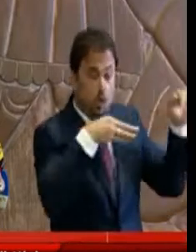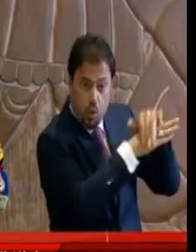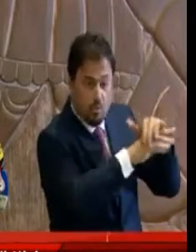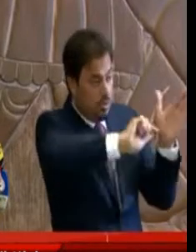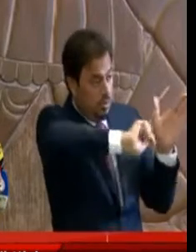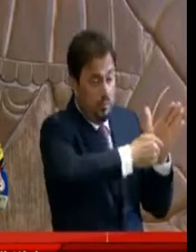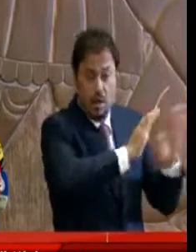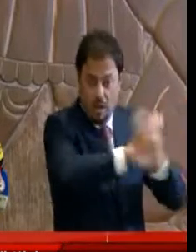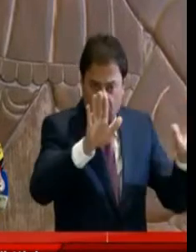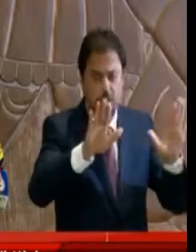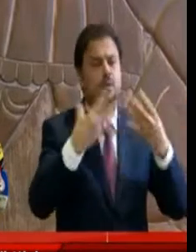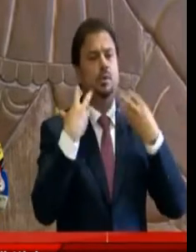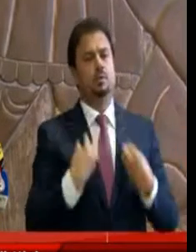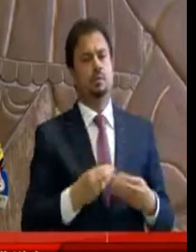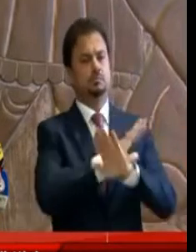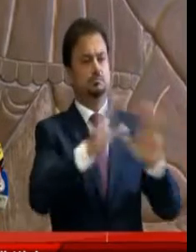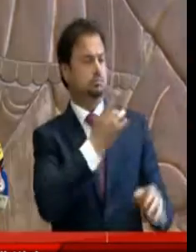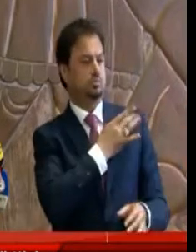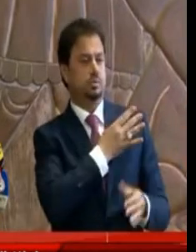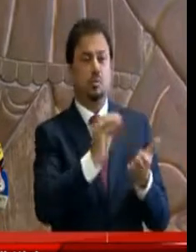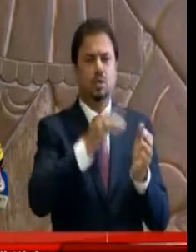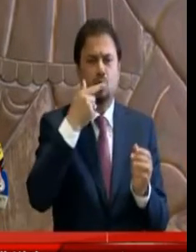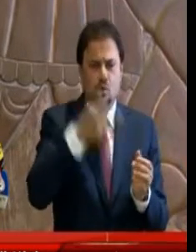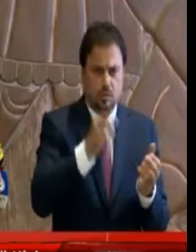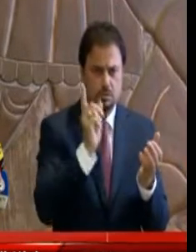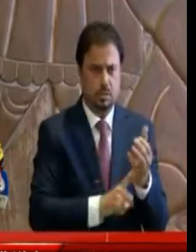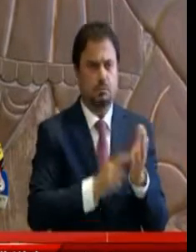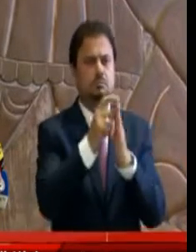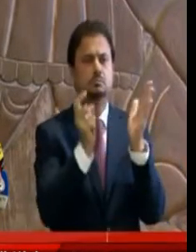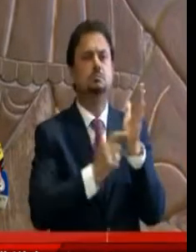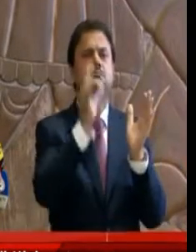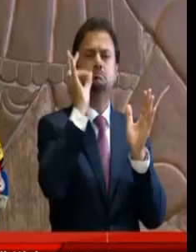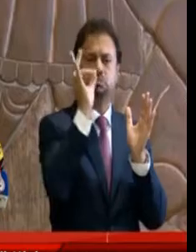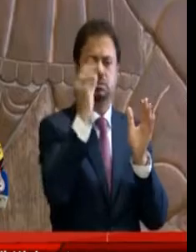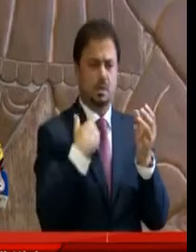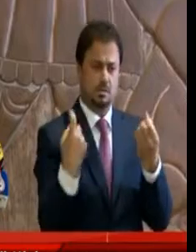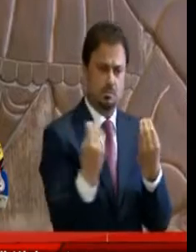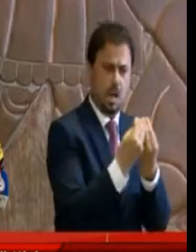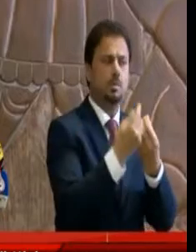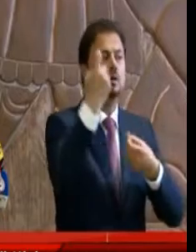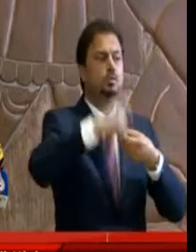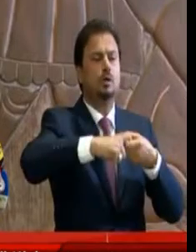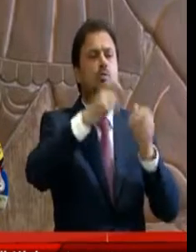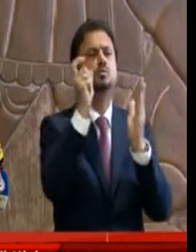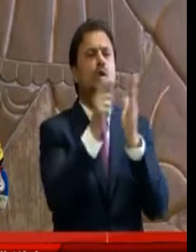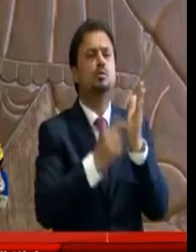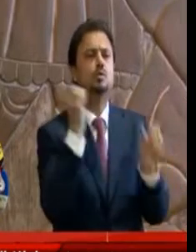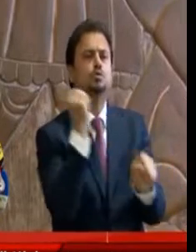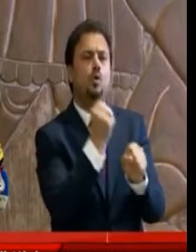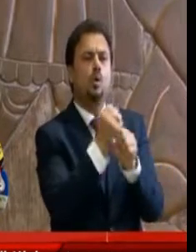المفوضيه. عملنا منذ اليوم الاول مع المفوضيه المستقله للانتخابات بالفريق